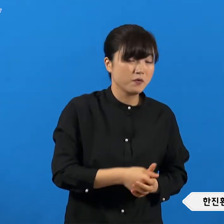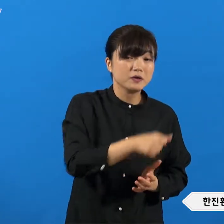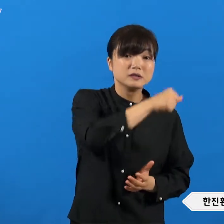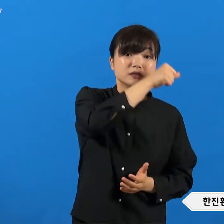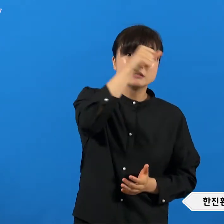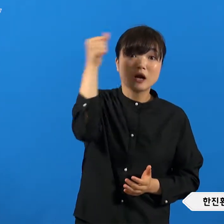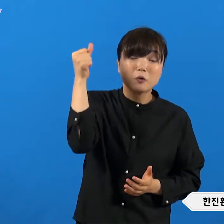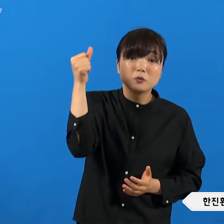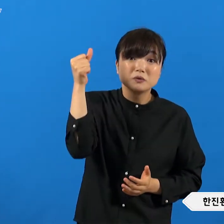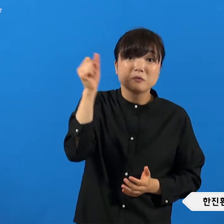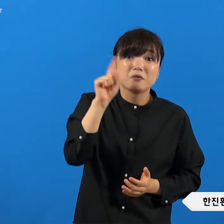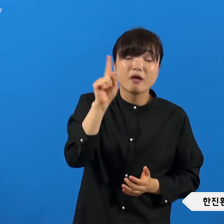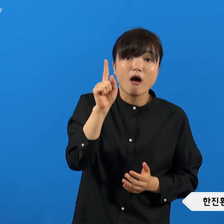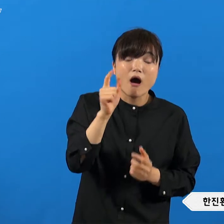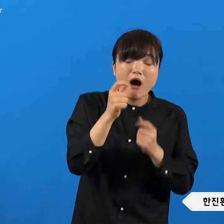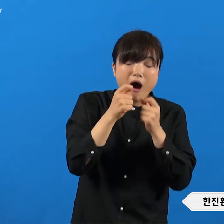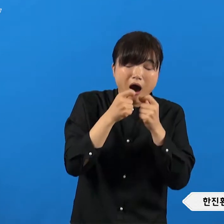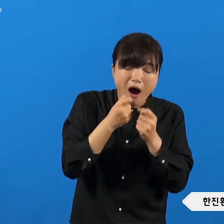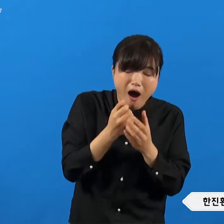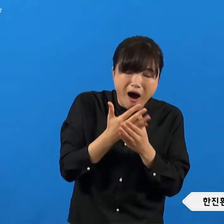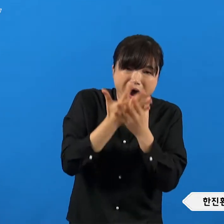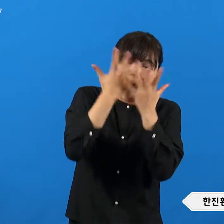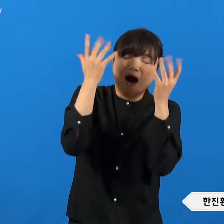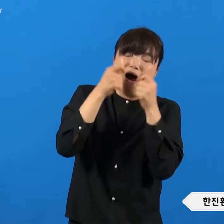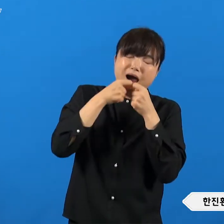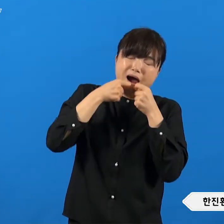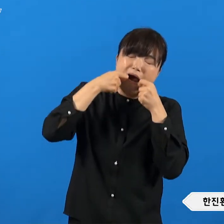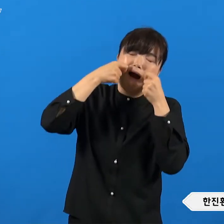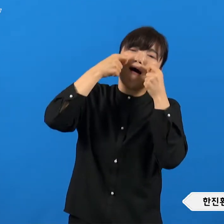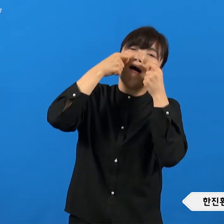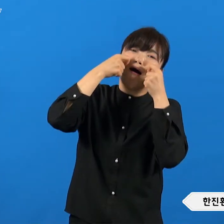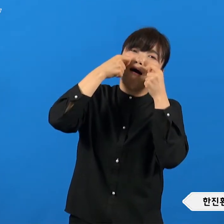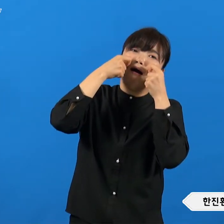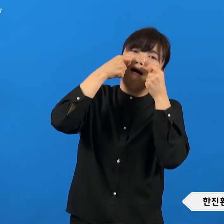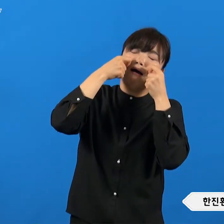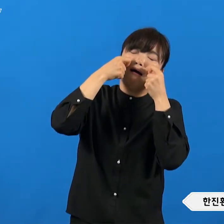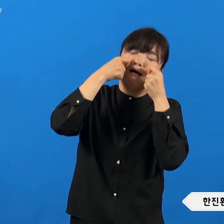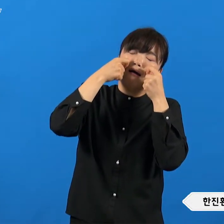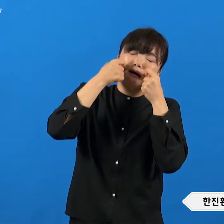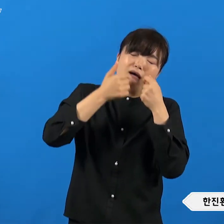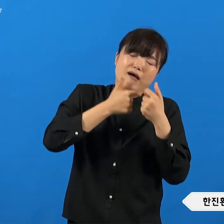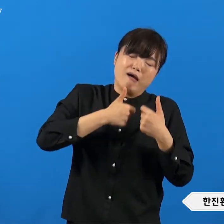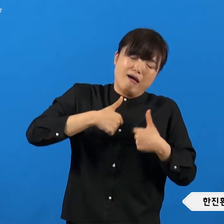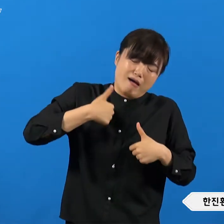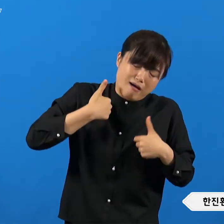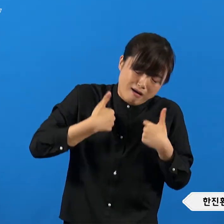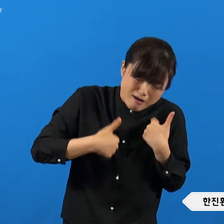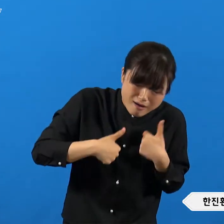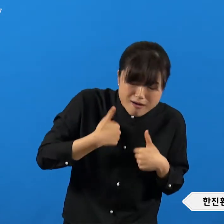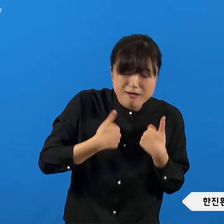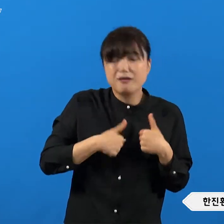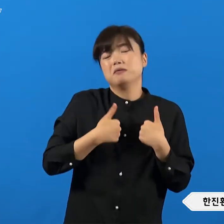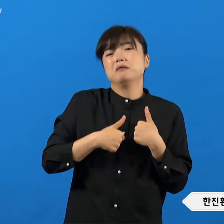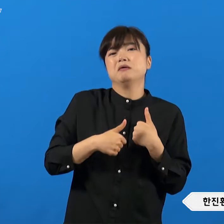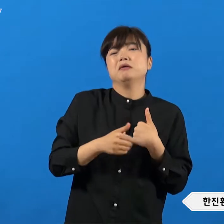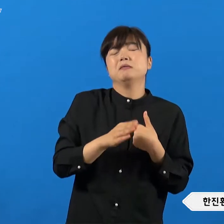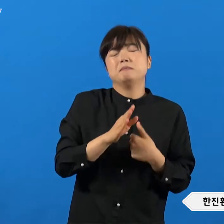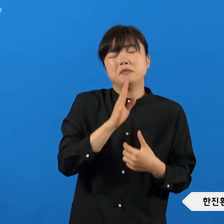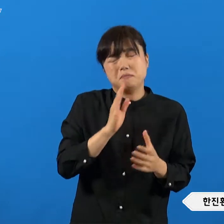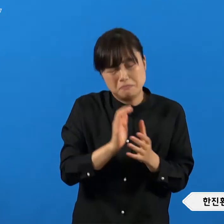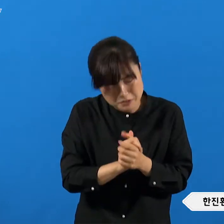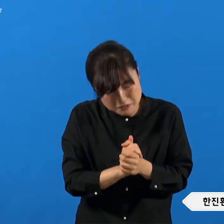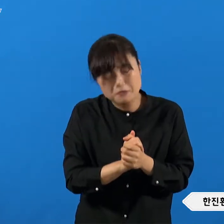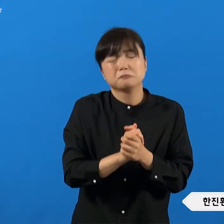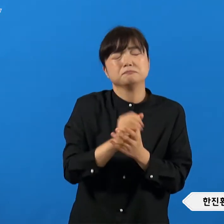장로님 얼굴이 정말 거짓말처럼 환하게 피어났습니다. 너무 기쁜 얼굴로 그러겠노라고